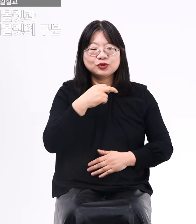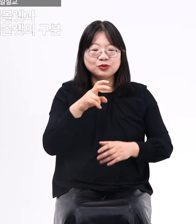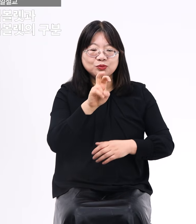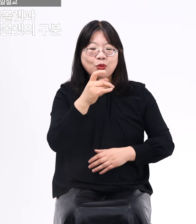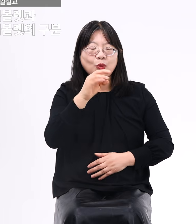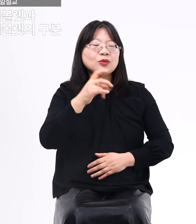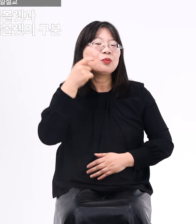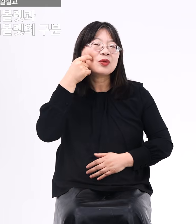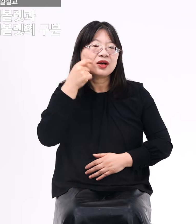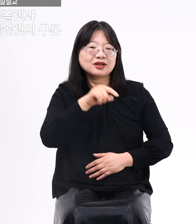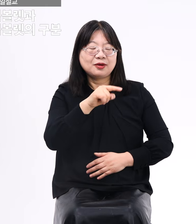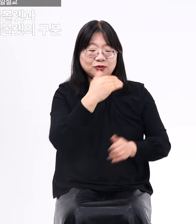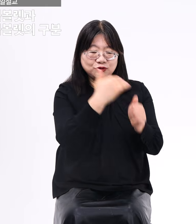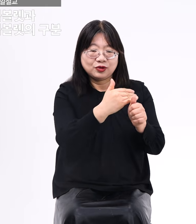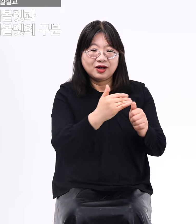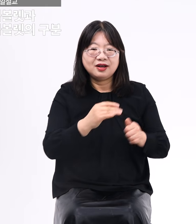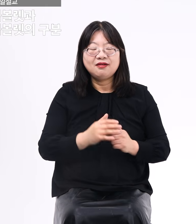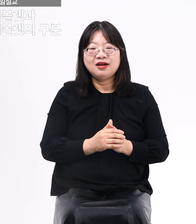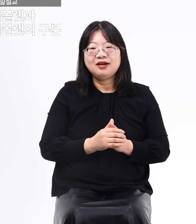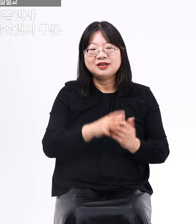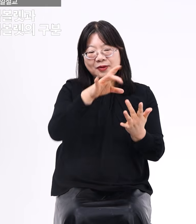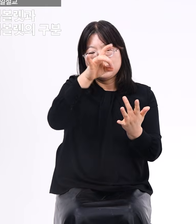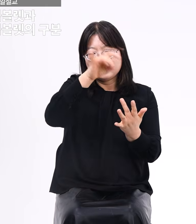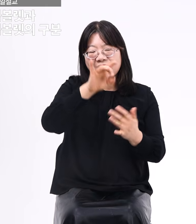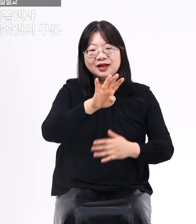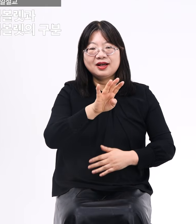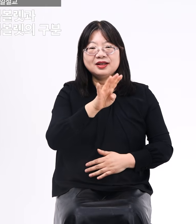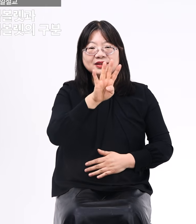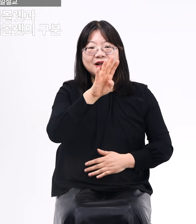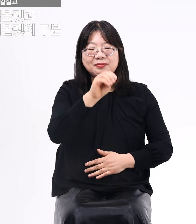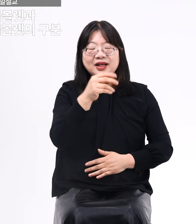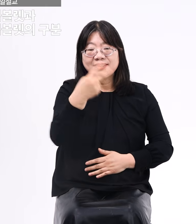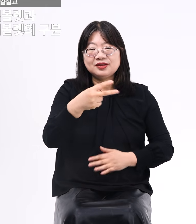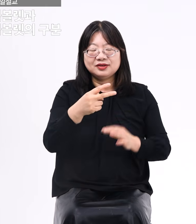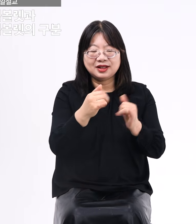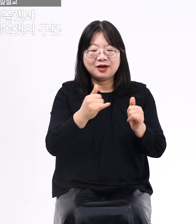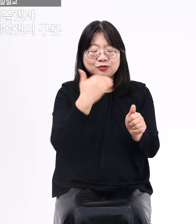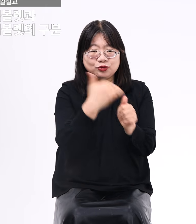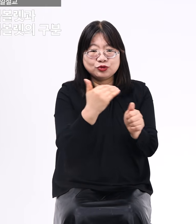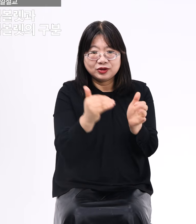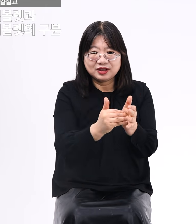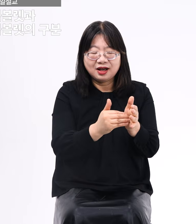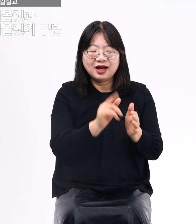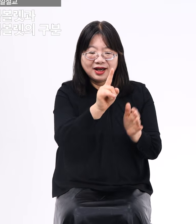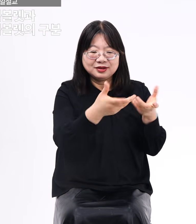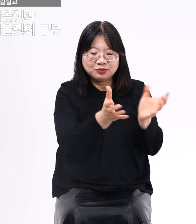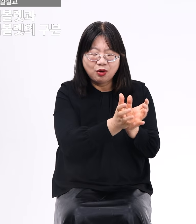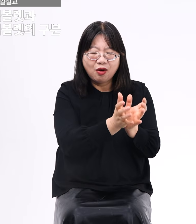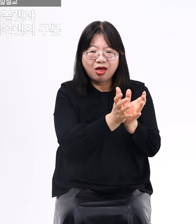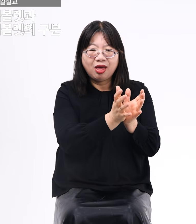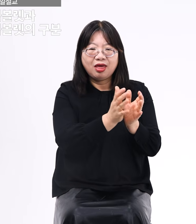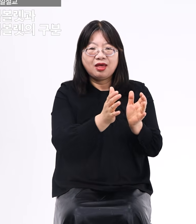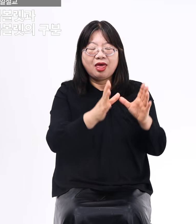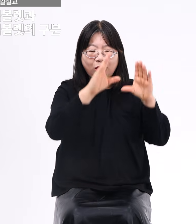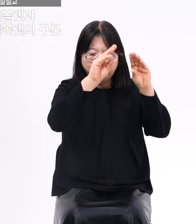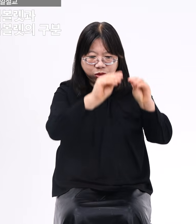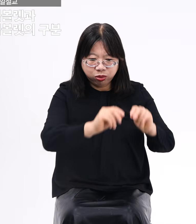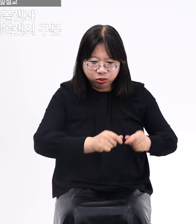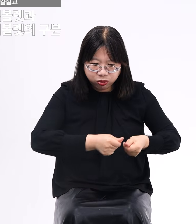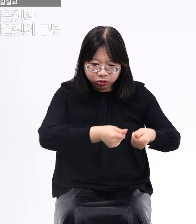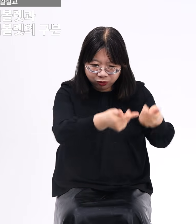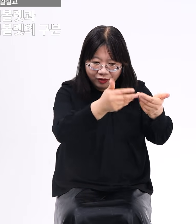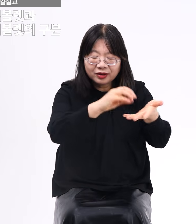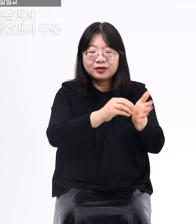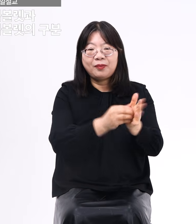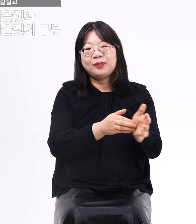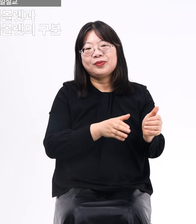죽이냐 하면 42,000명을 죽여요. 그러니까 한 지파를 괴멸할 정도의 숫자를